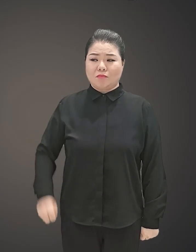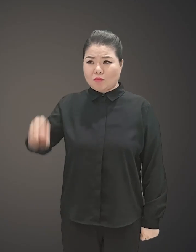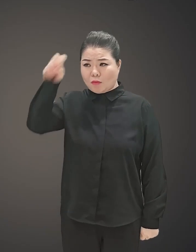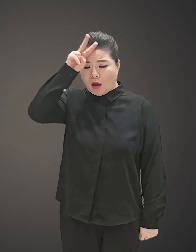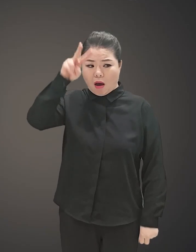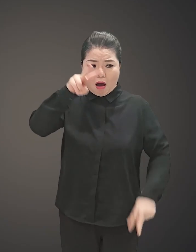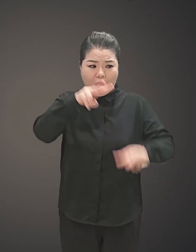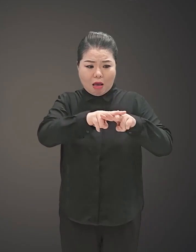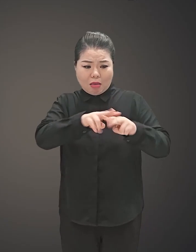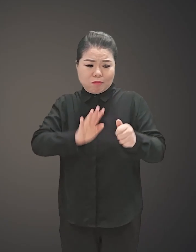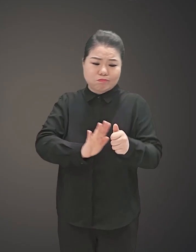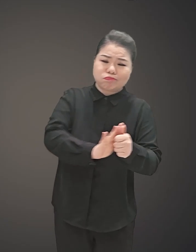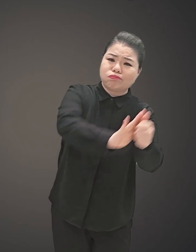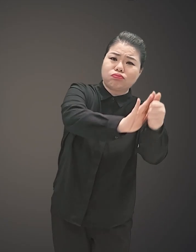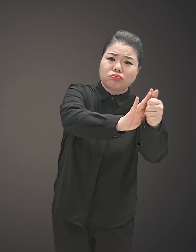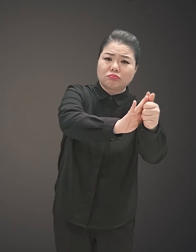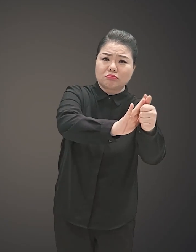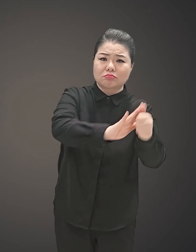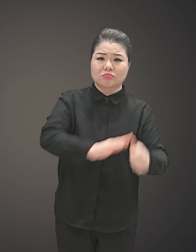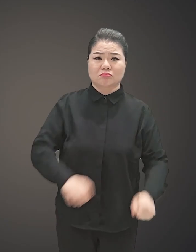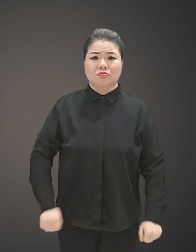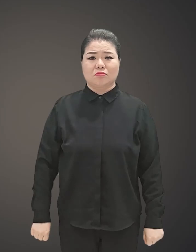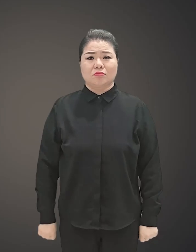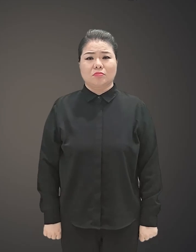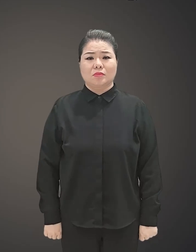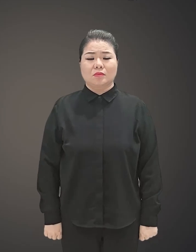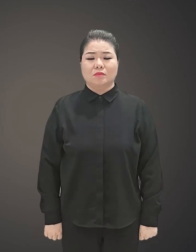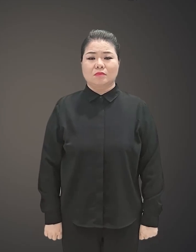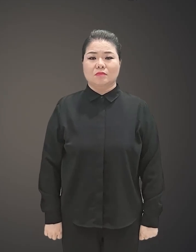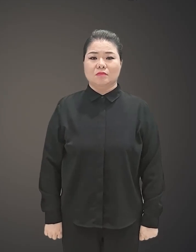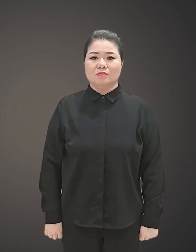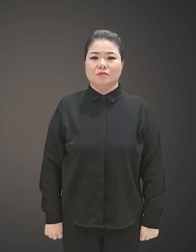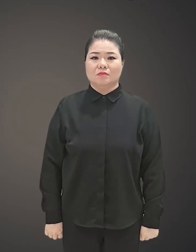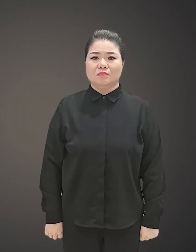난데없이 의자를 발로 쑥 밀지를 않나.